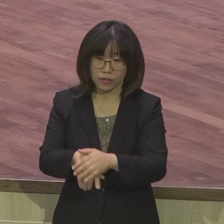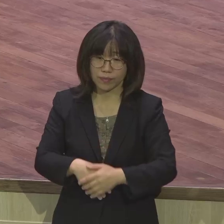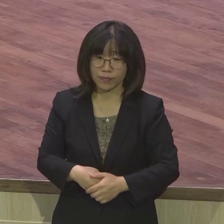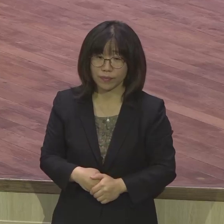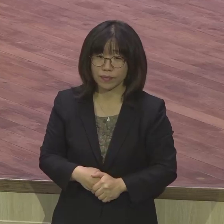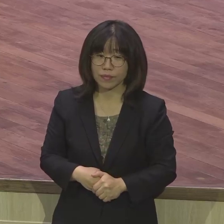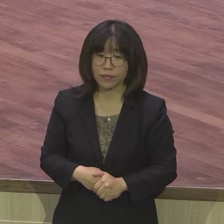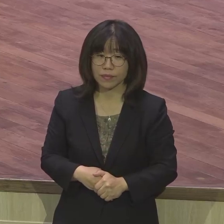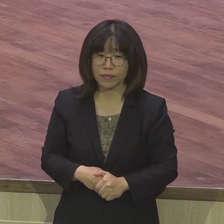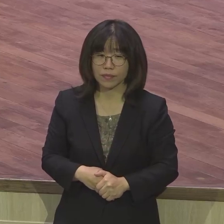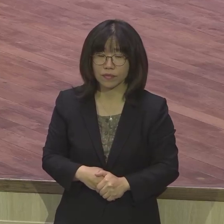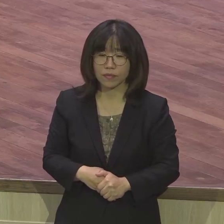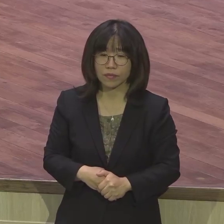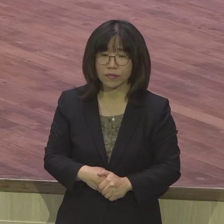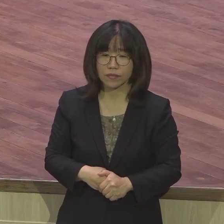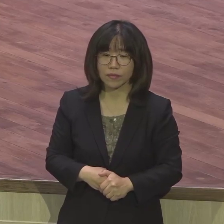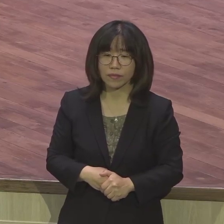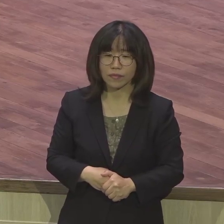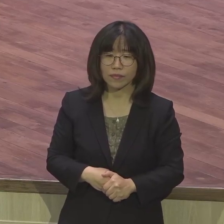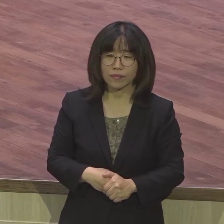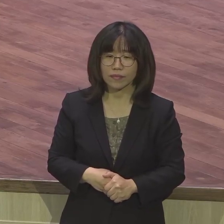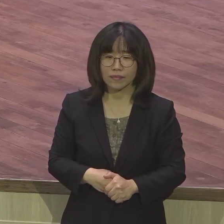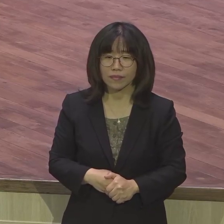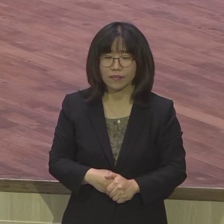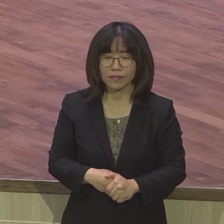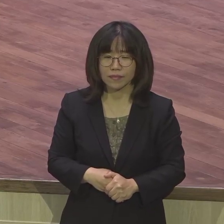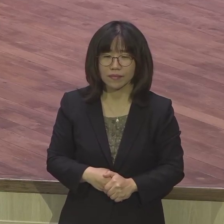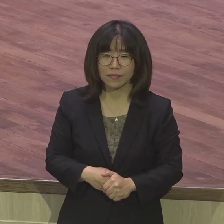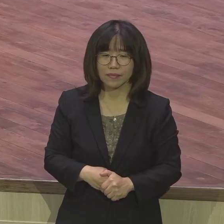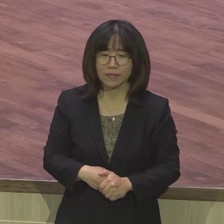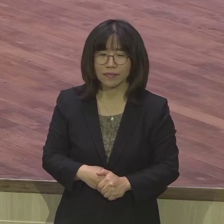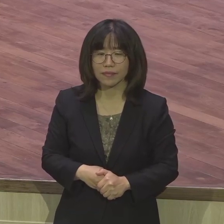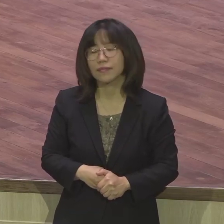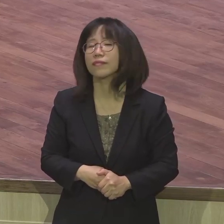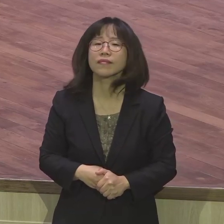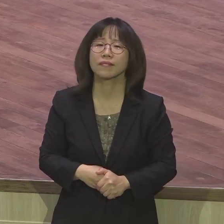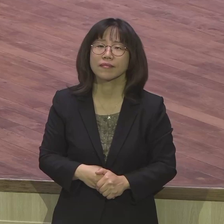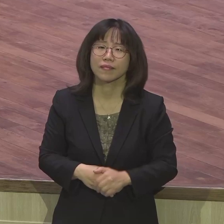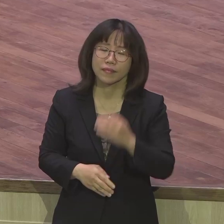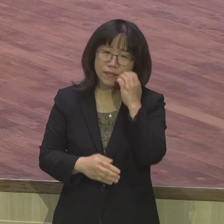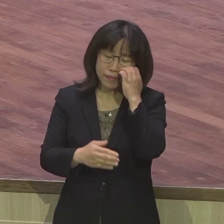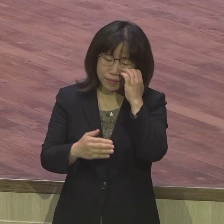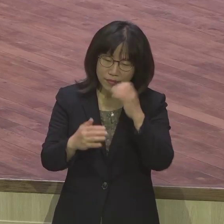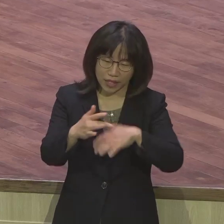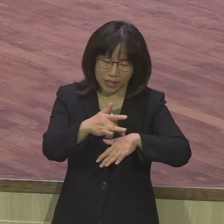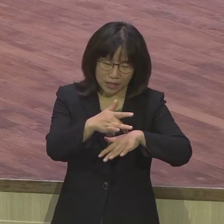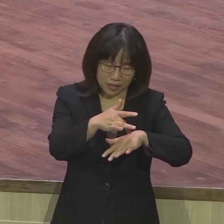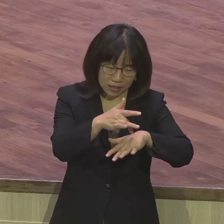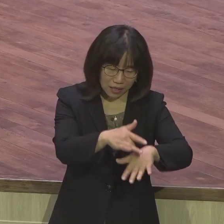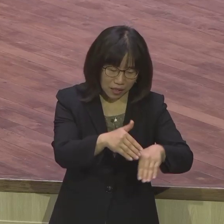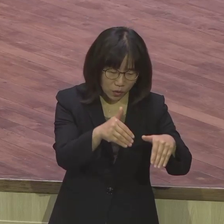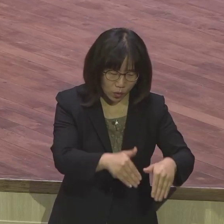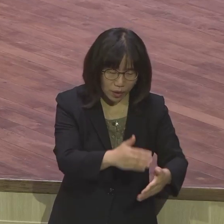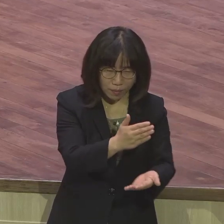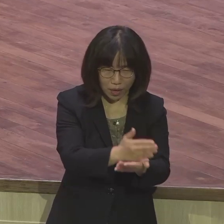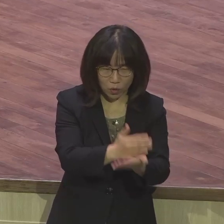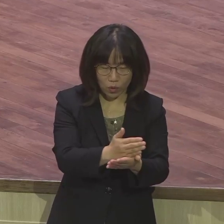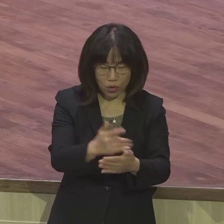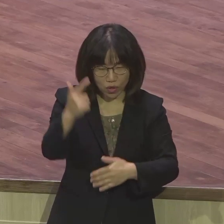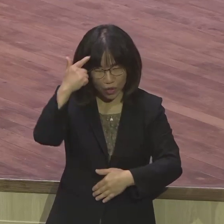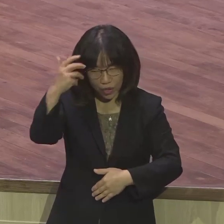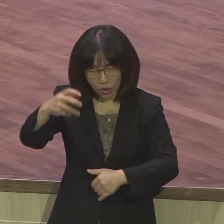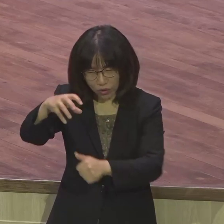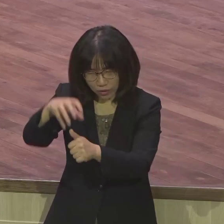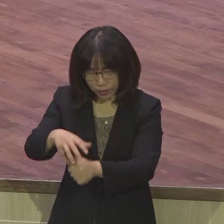집중을 통해서 우리가 복음 전하는데 누가 되지 않고, 복음을 힘있게 사단의 노예가 되지 않고, 사단에 잡히지 않고, 우리 영적 문제에 잡히지